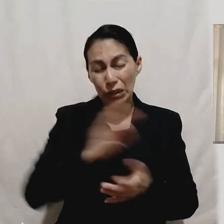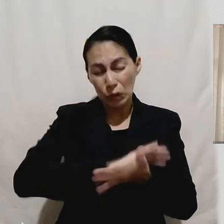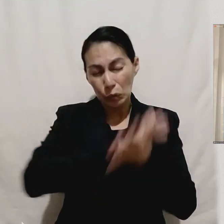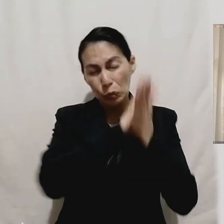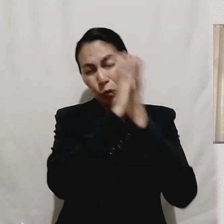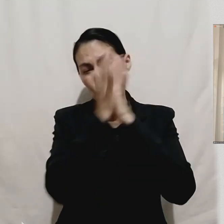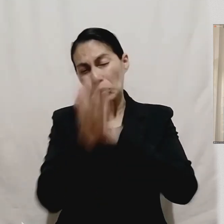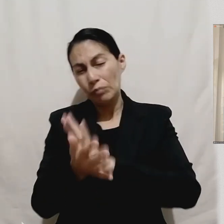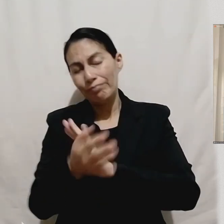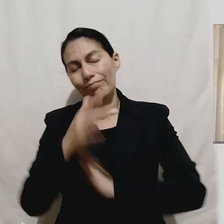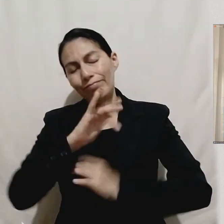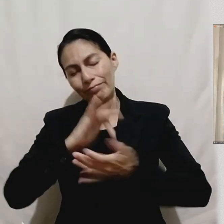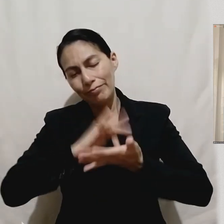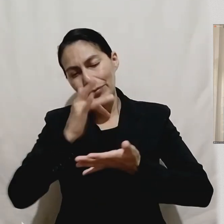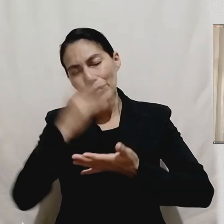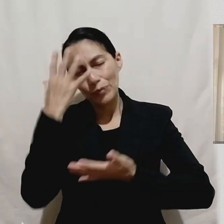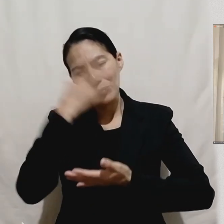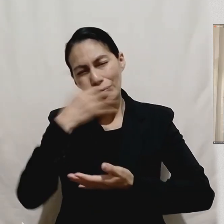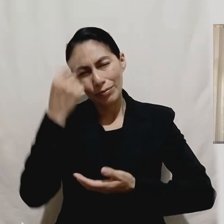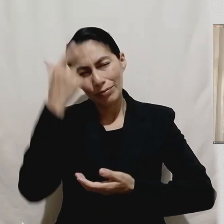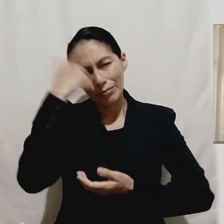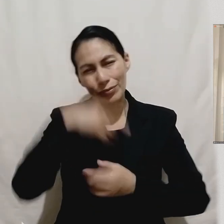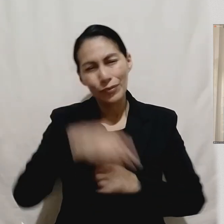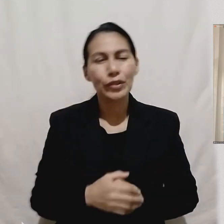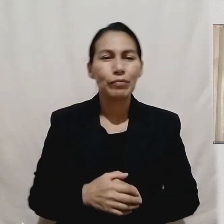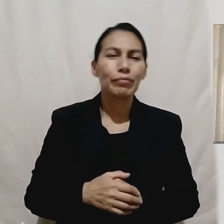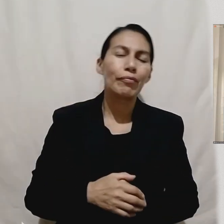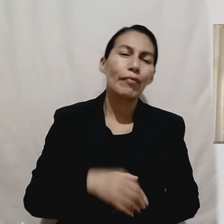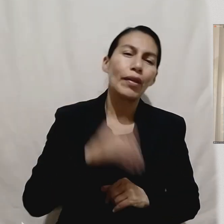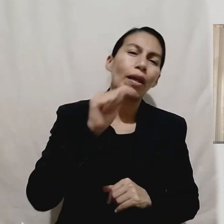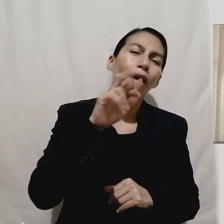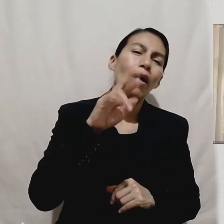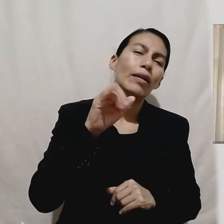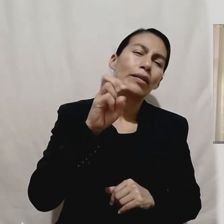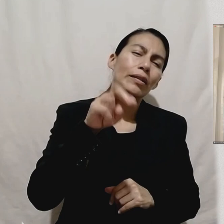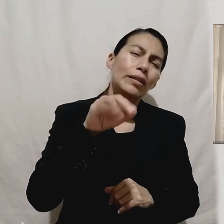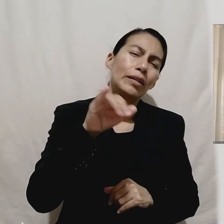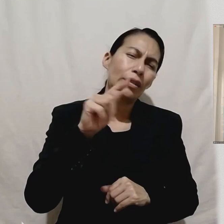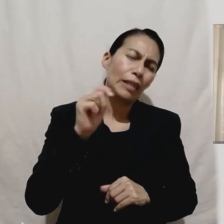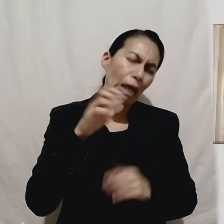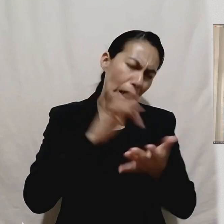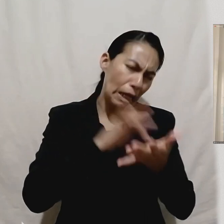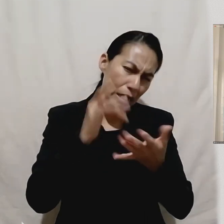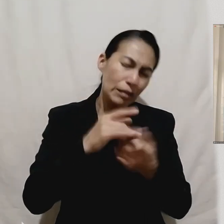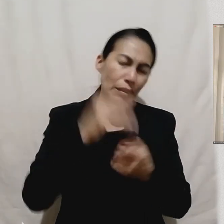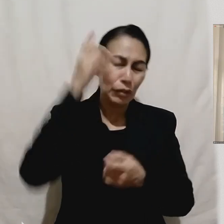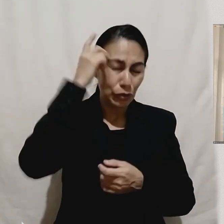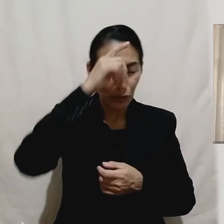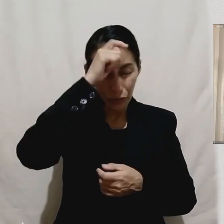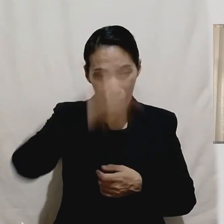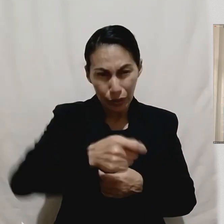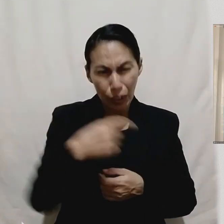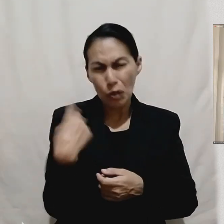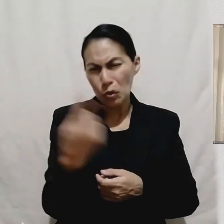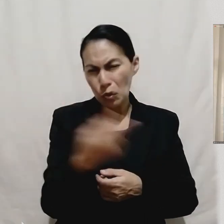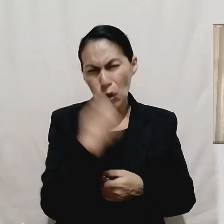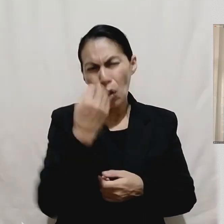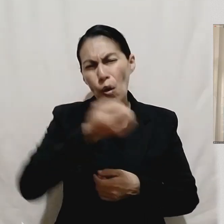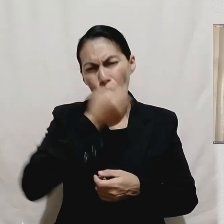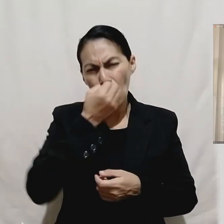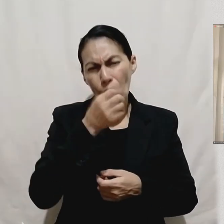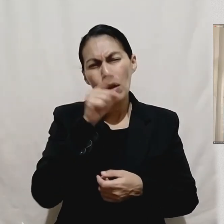Gracias bonita noche gracias arianita que Dios te bendiga y estaremos